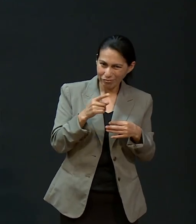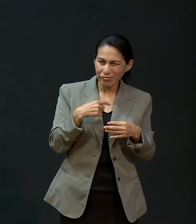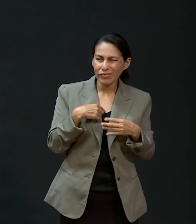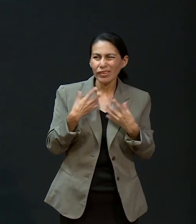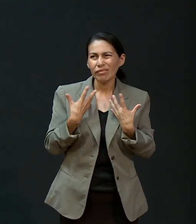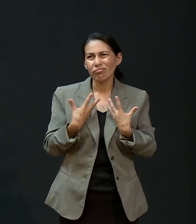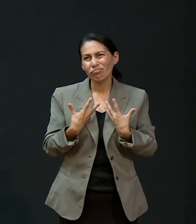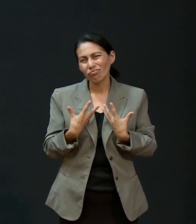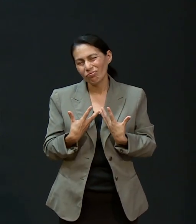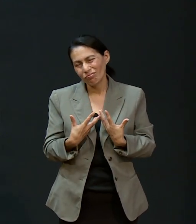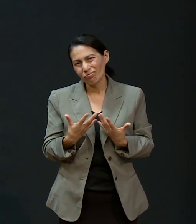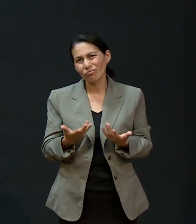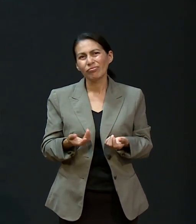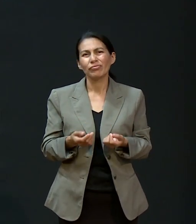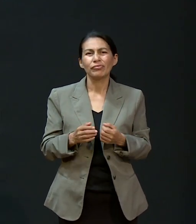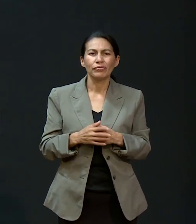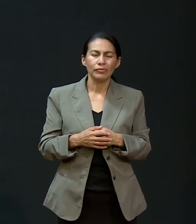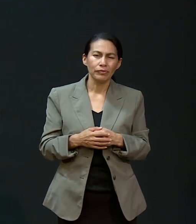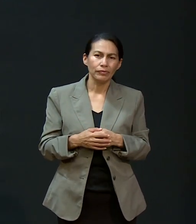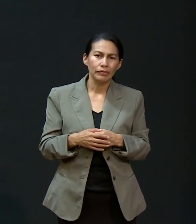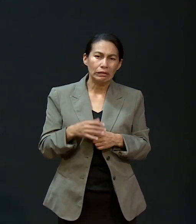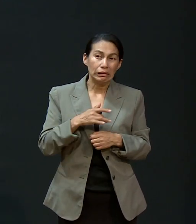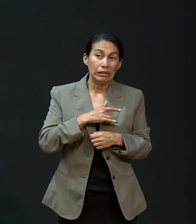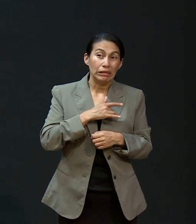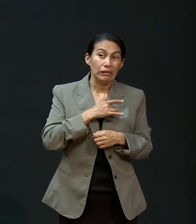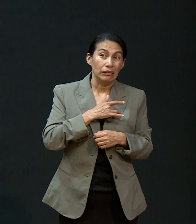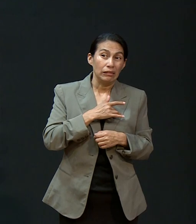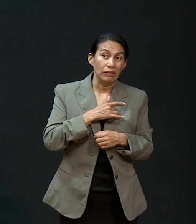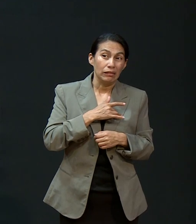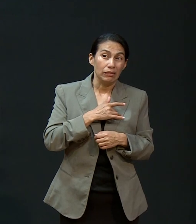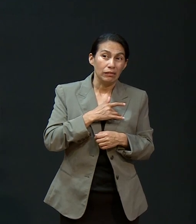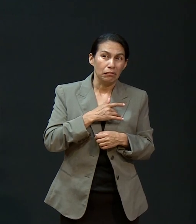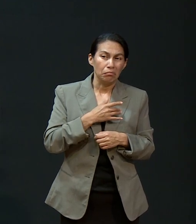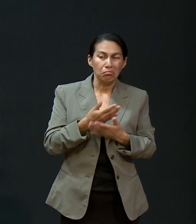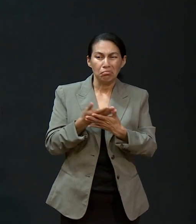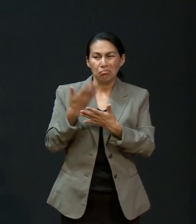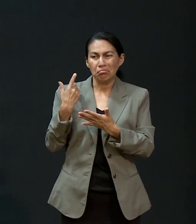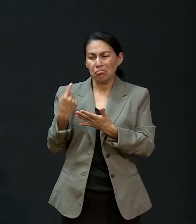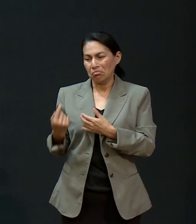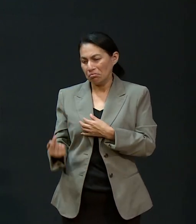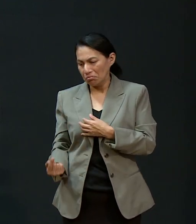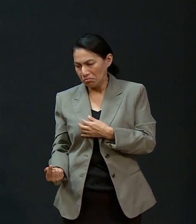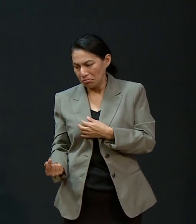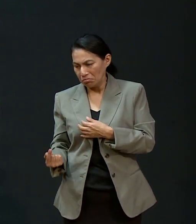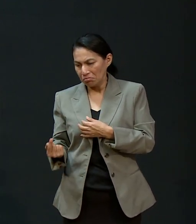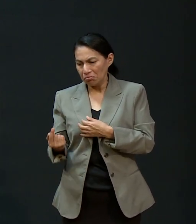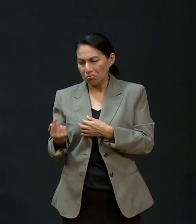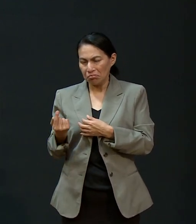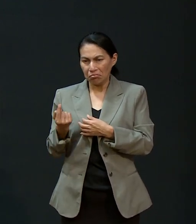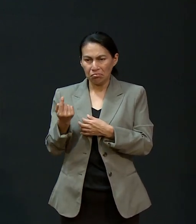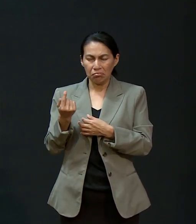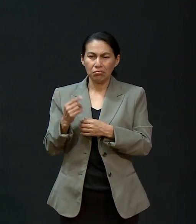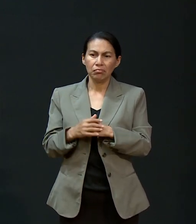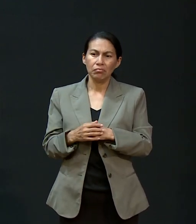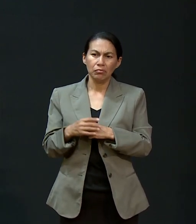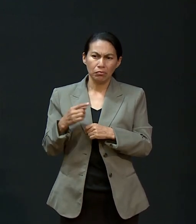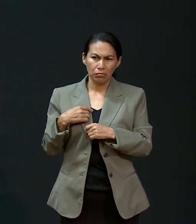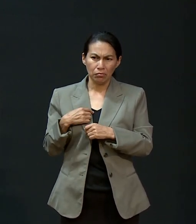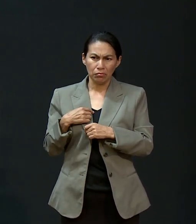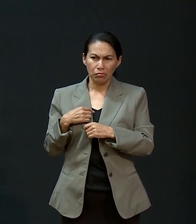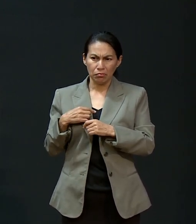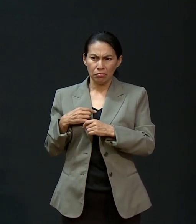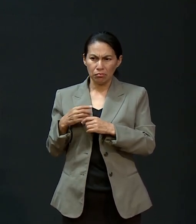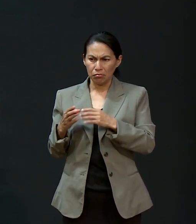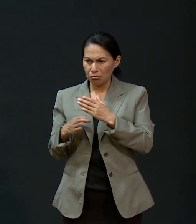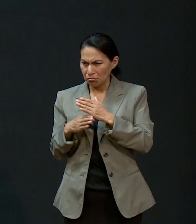Y eso me desanimaba porque era la primera vez que tenía esa sensación, desde que estaba muy chiquita, que las cosas que